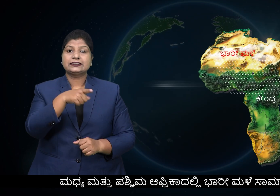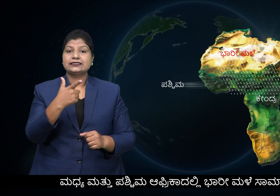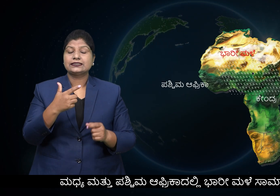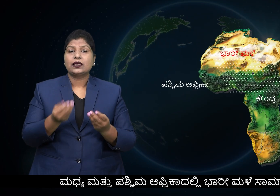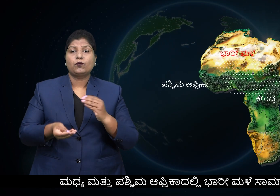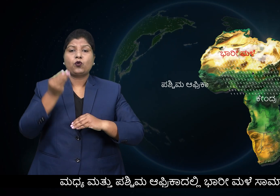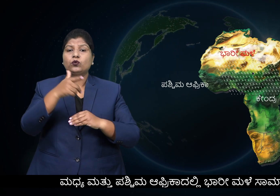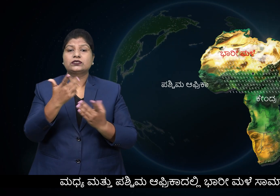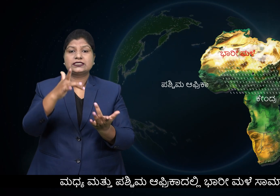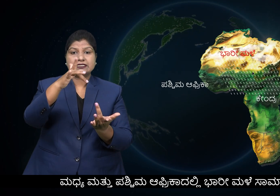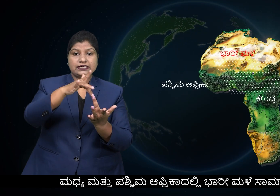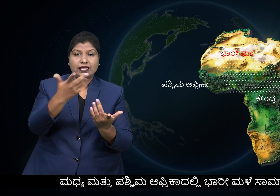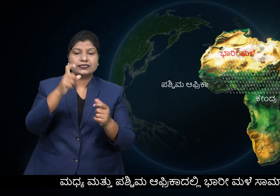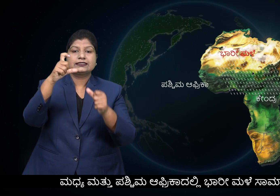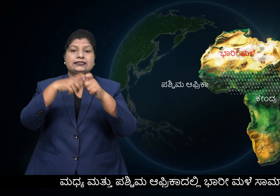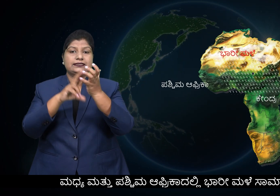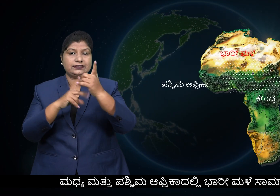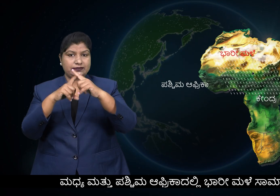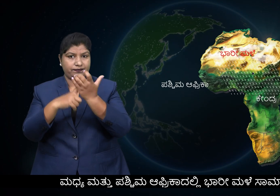ಮಳೆ ಸಾಮಾನ್ಯವಾಗಿದೆ.